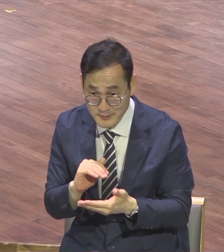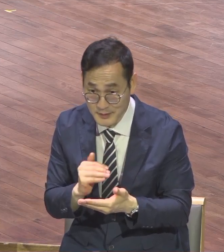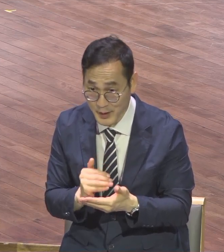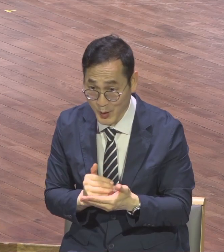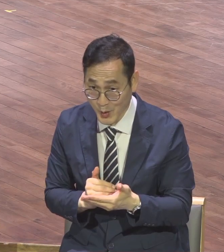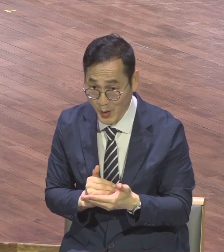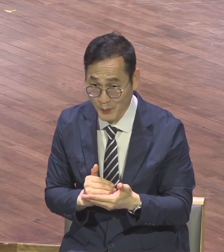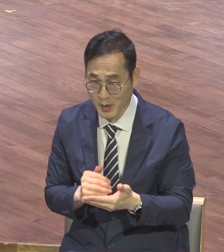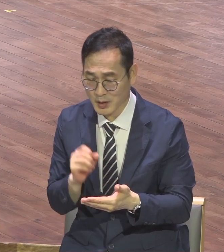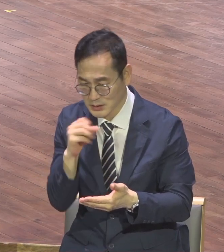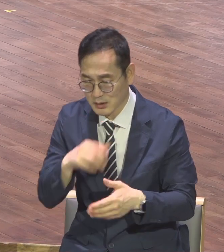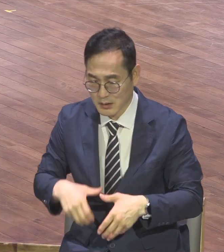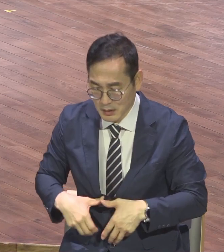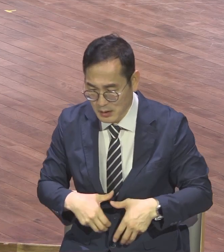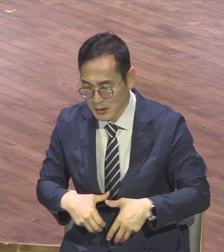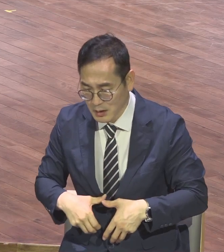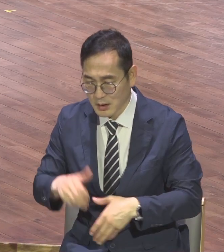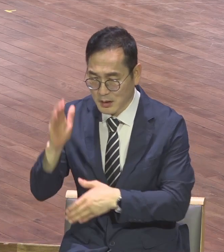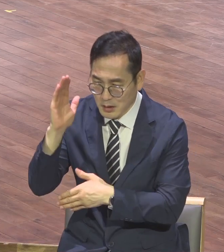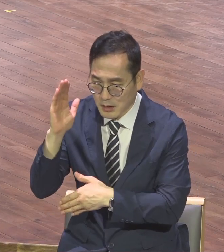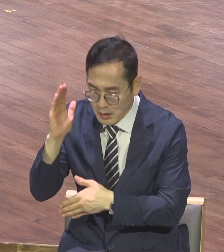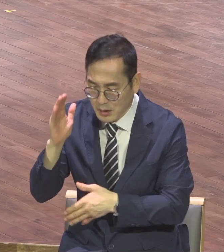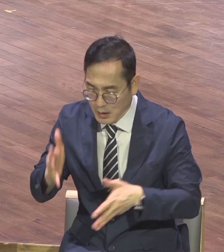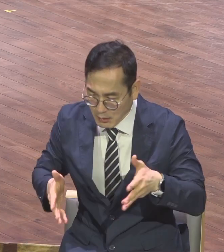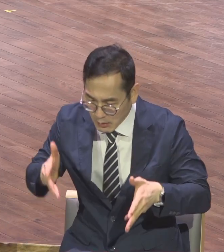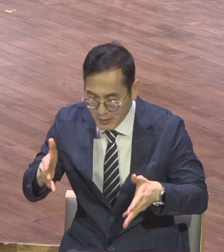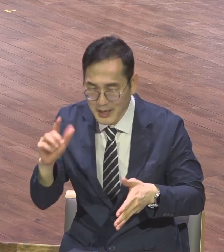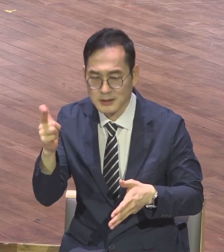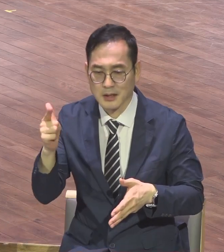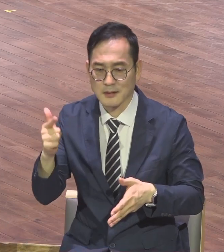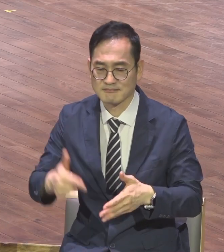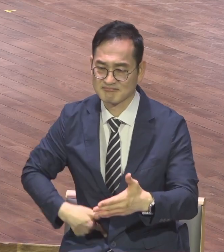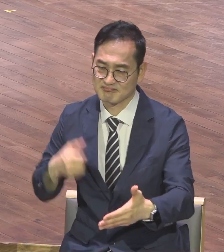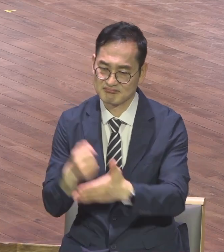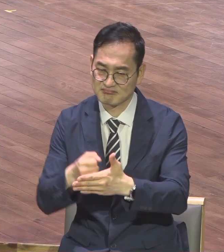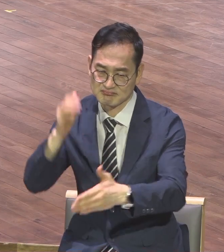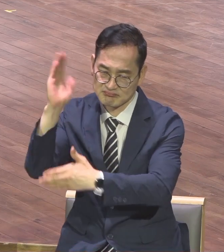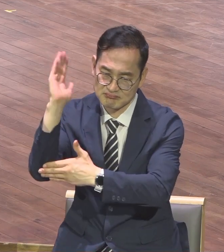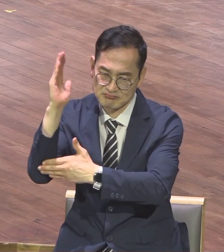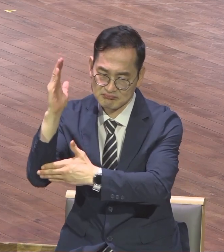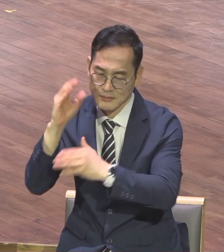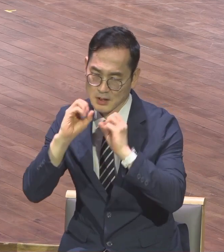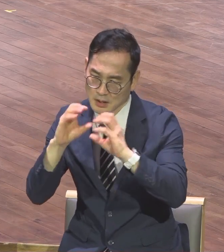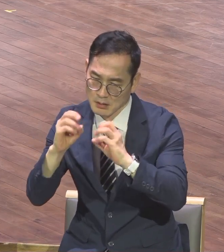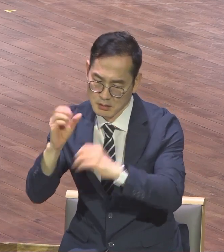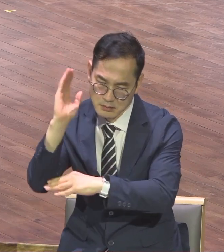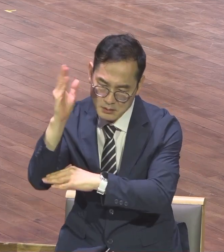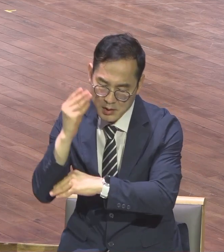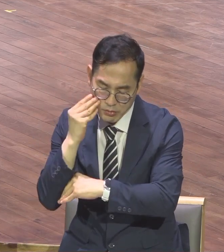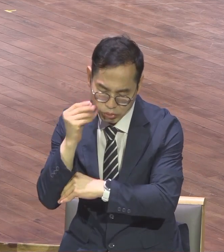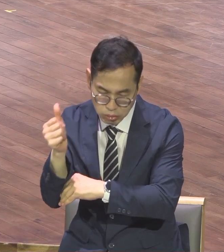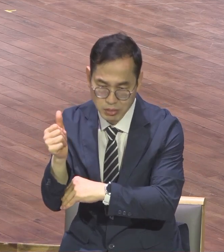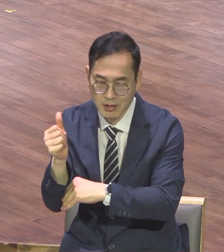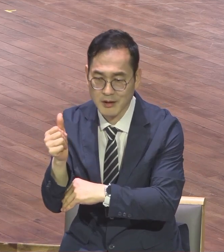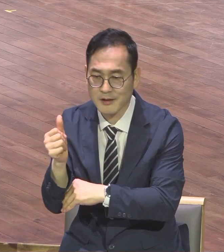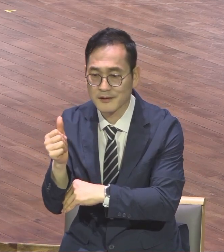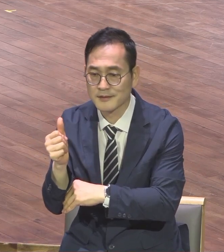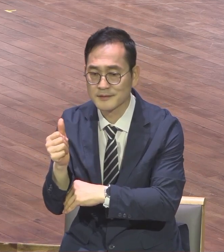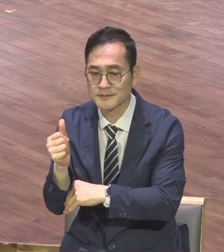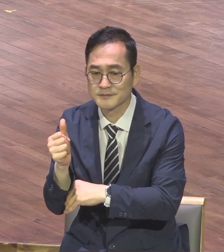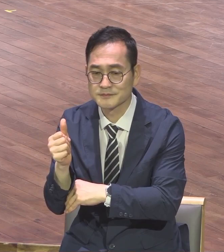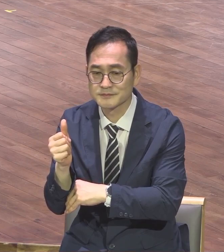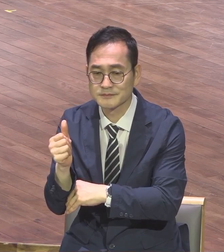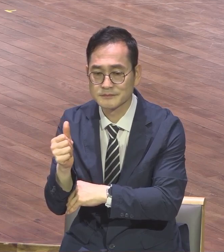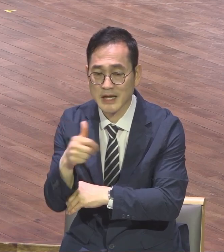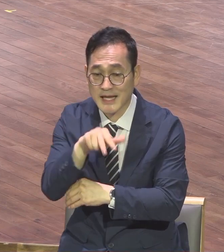응? 쭈뼛쭈뼛하지 않았다. 주저주저하지 않았다. 그래서 전도를 헬라말로 캐리그마라고